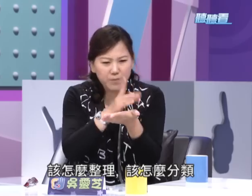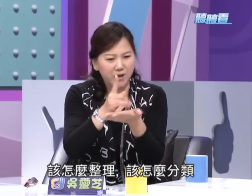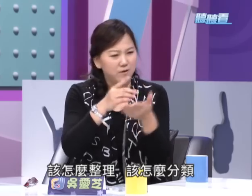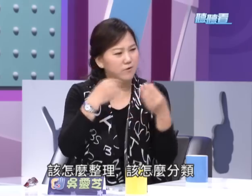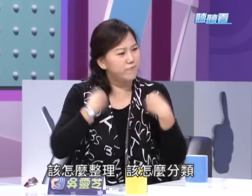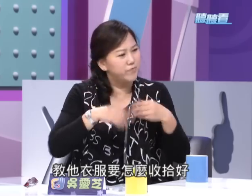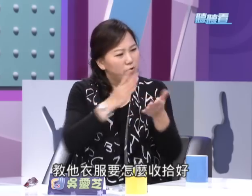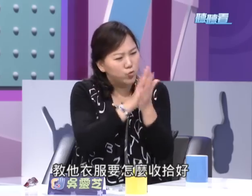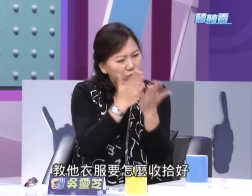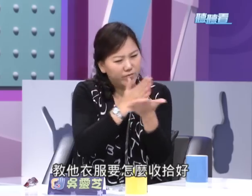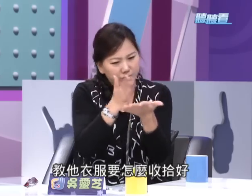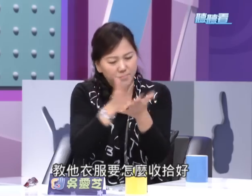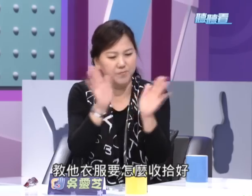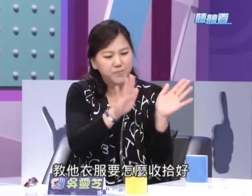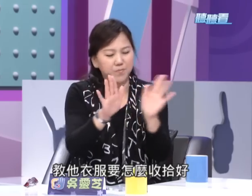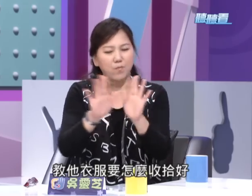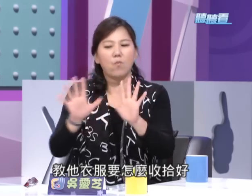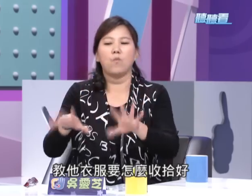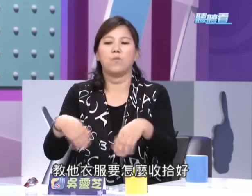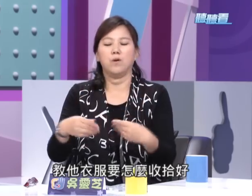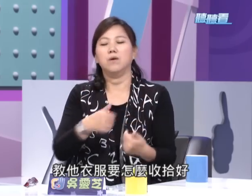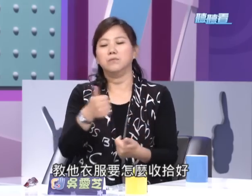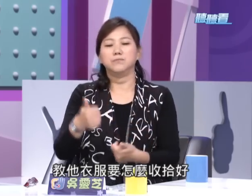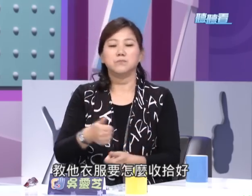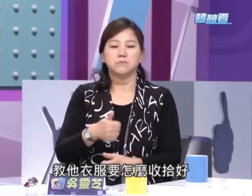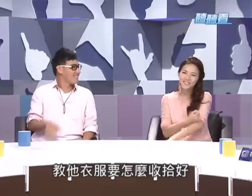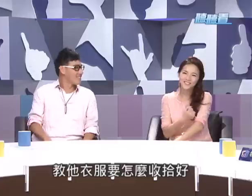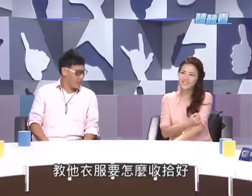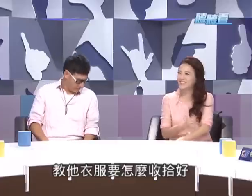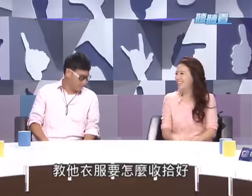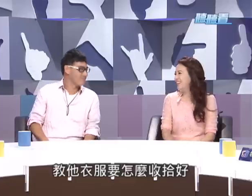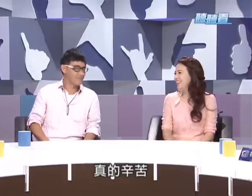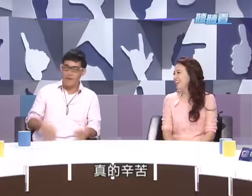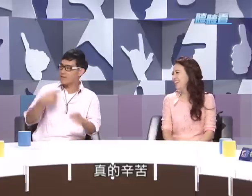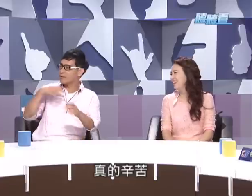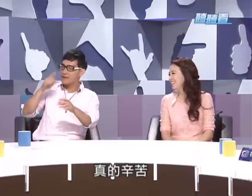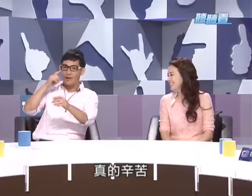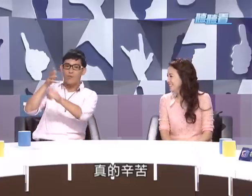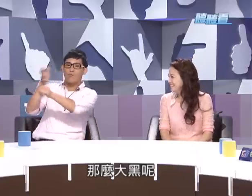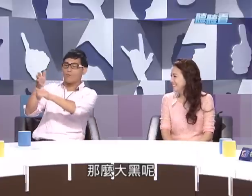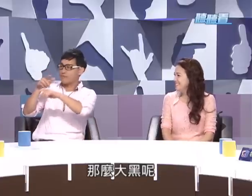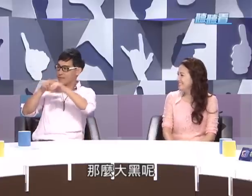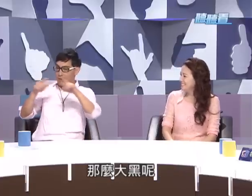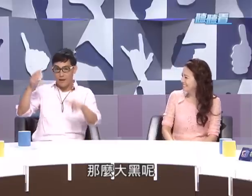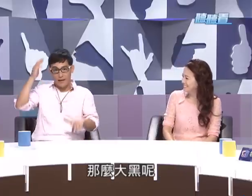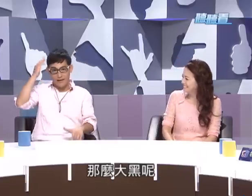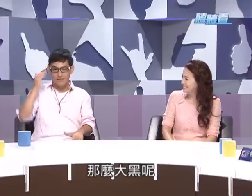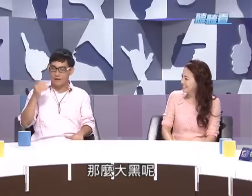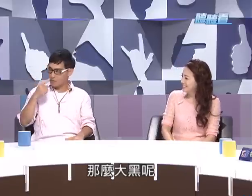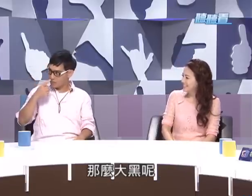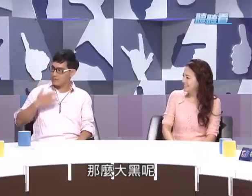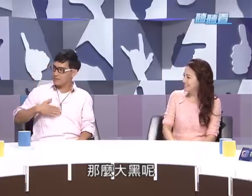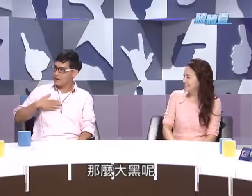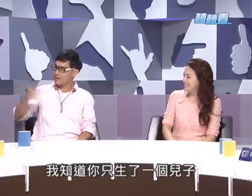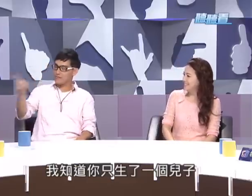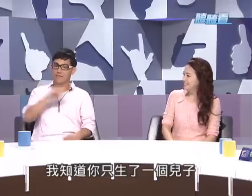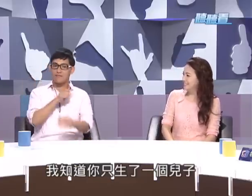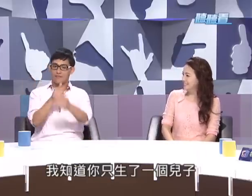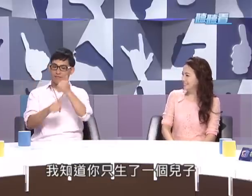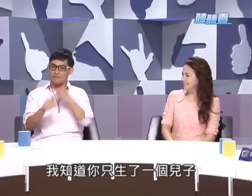类，教他衣服要怎么收拾好啊，真的辛苦。 那么大黑呢？我知道你只生了一